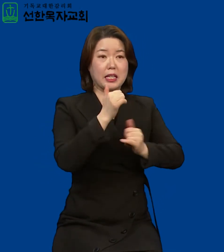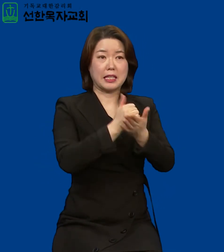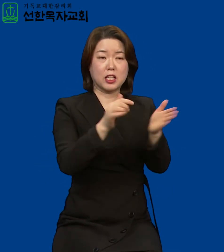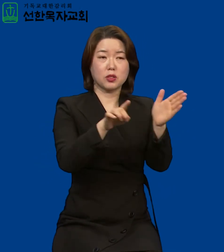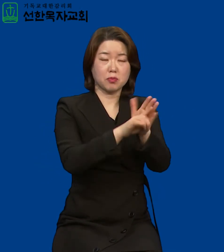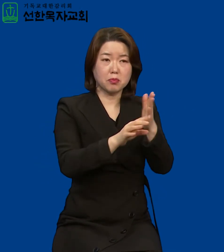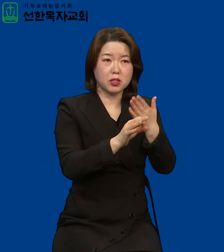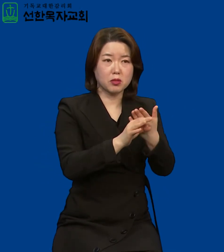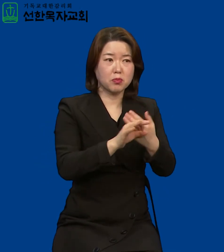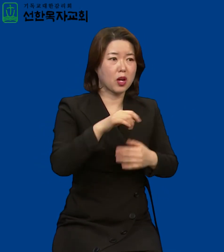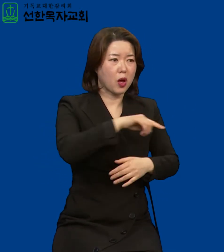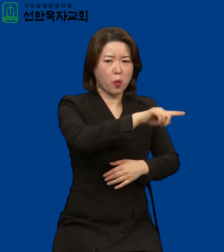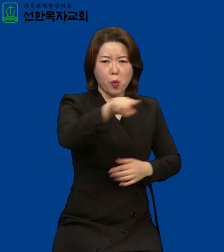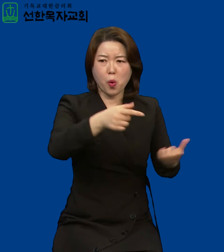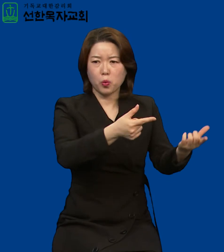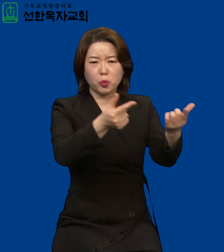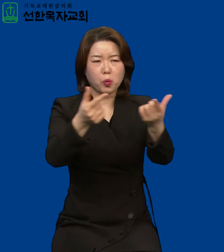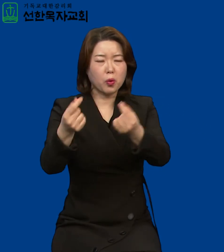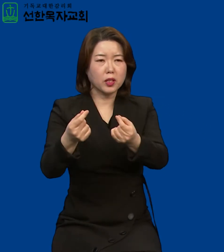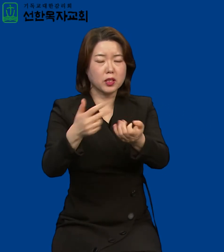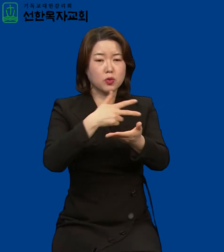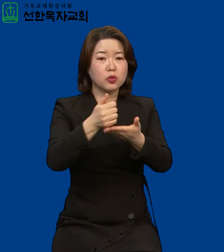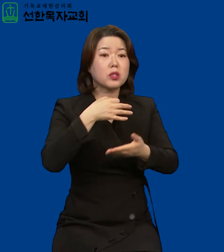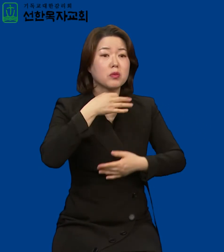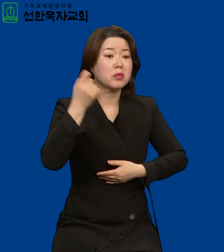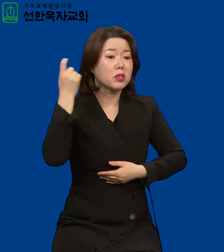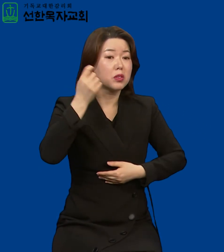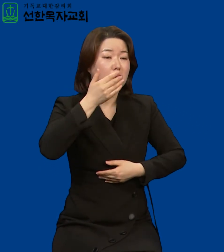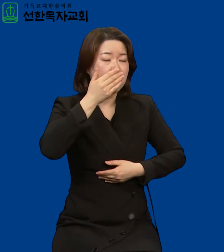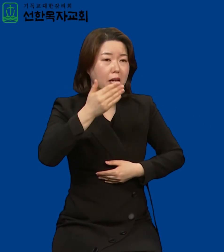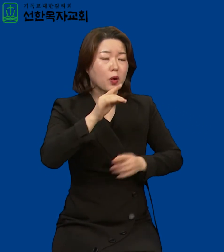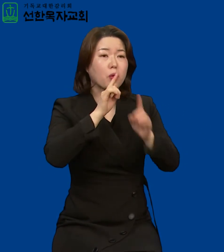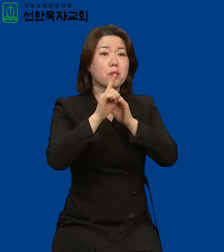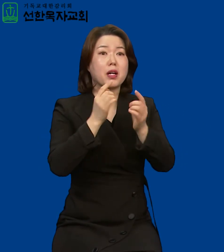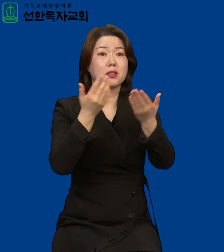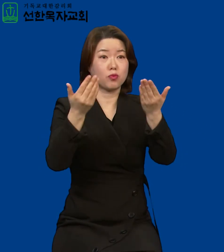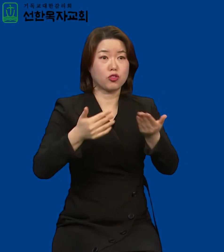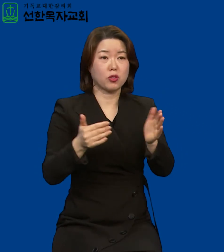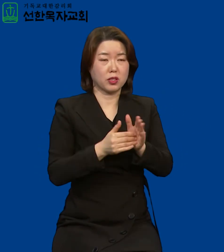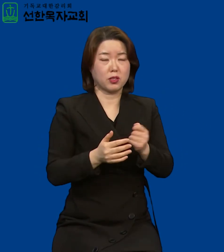주님의 음성을 듣게 된다고 주님은 말씀하셨어요. 요한복음 10장